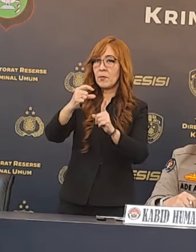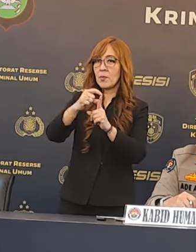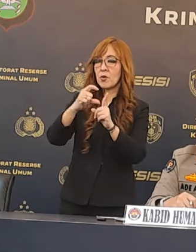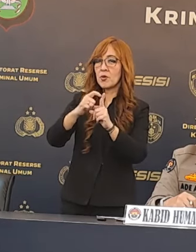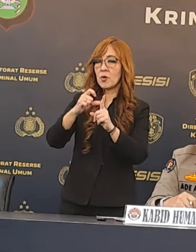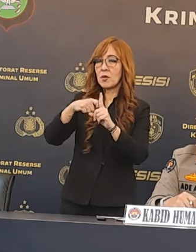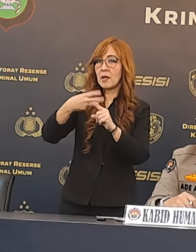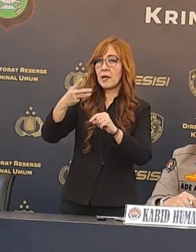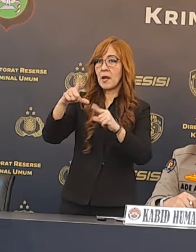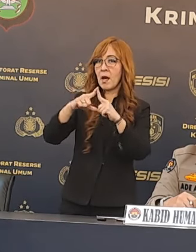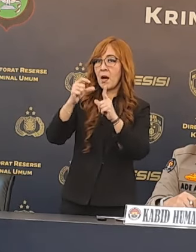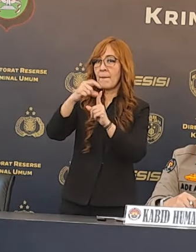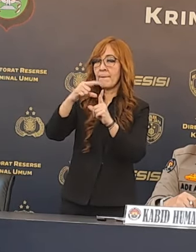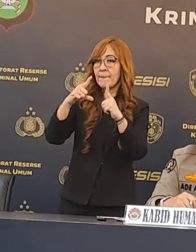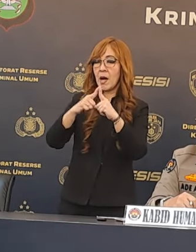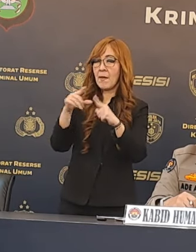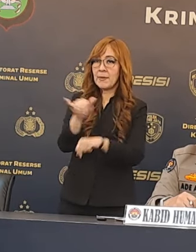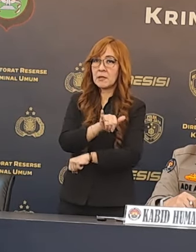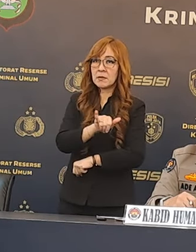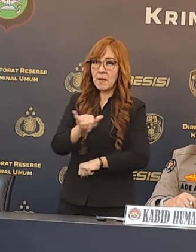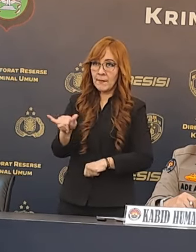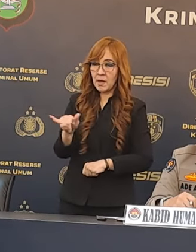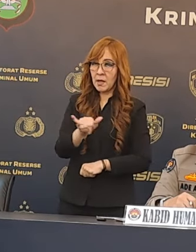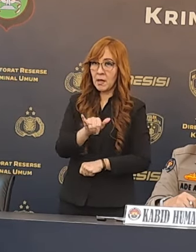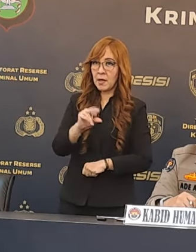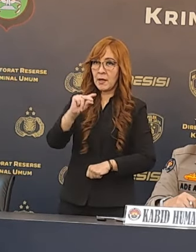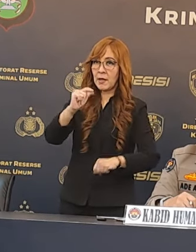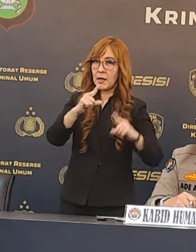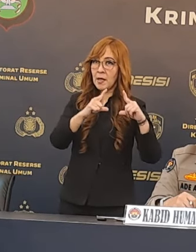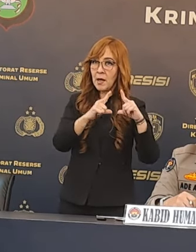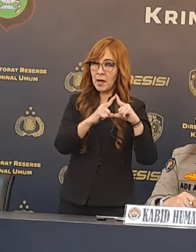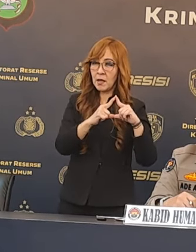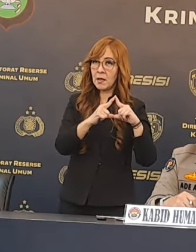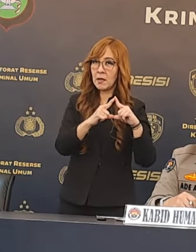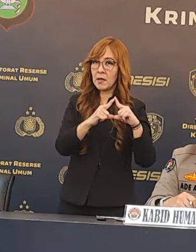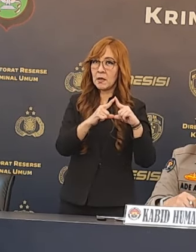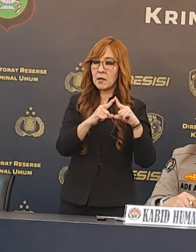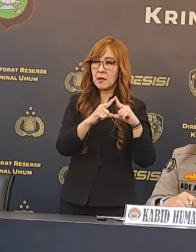Duren Sawit, bersama dengan RA